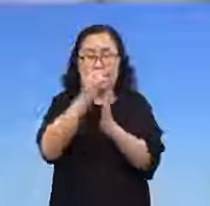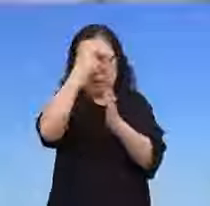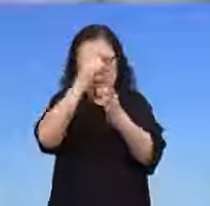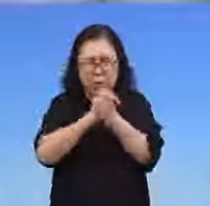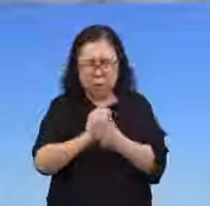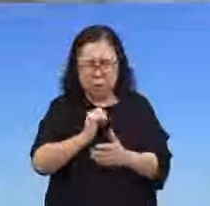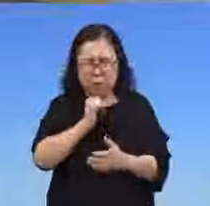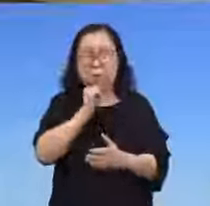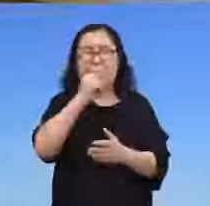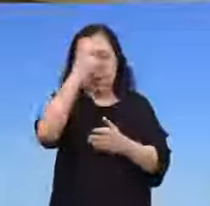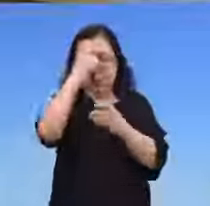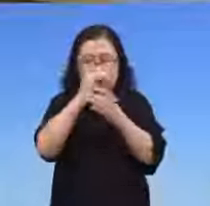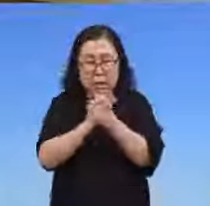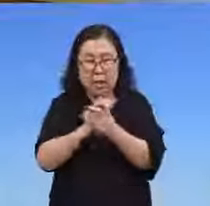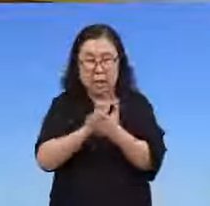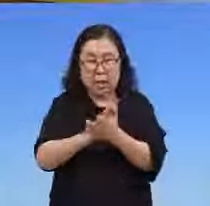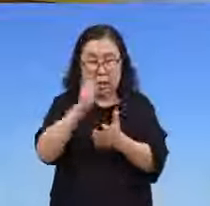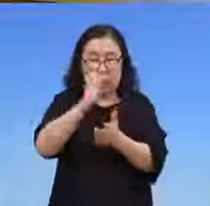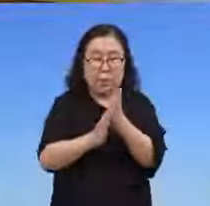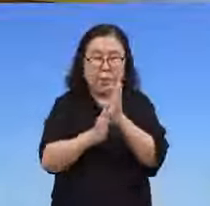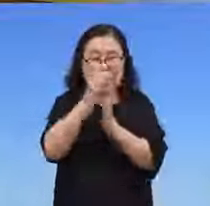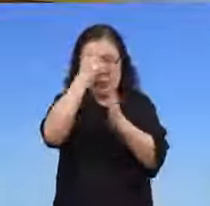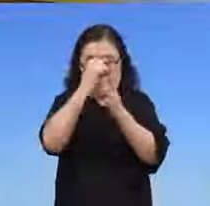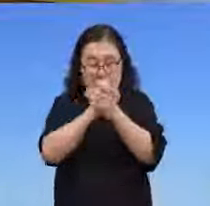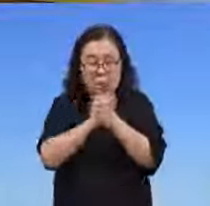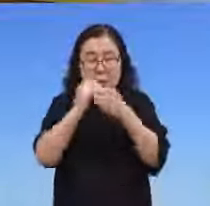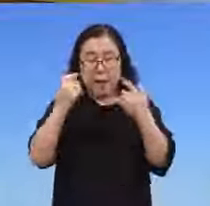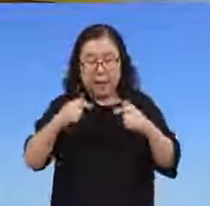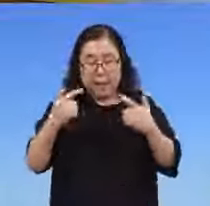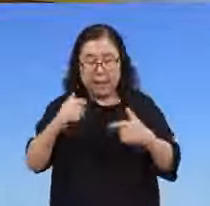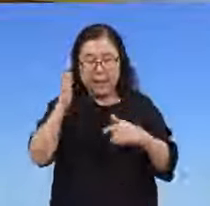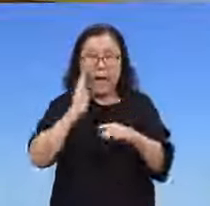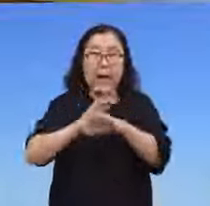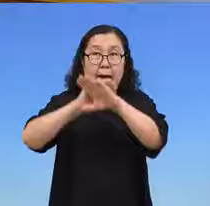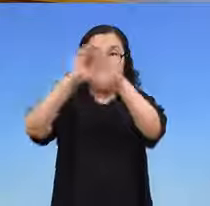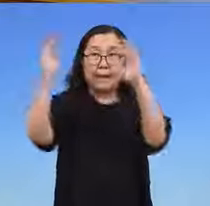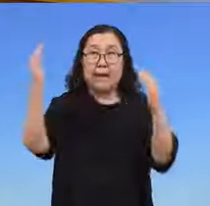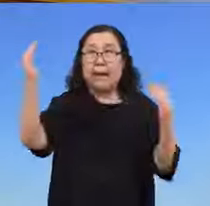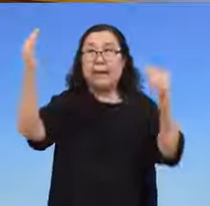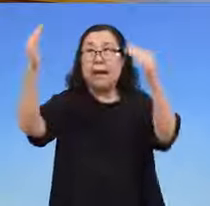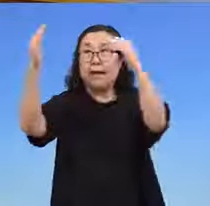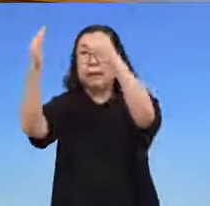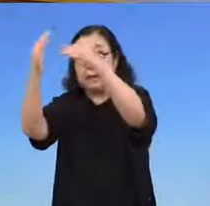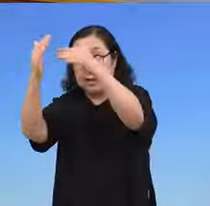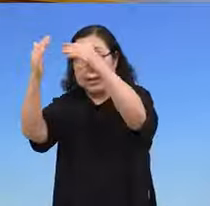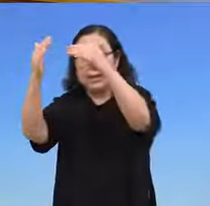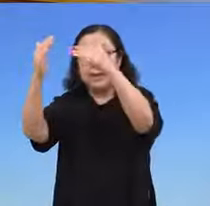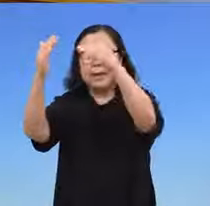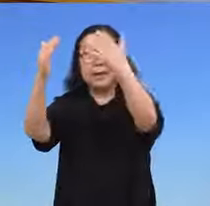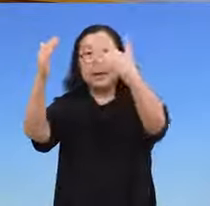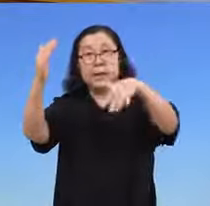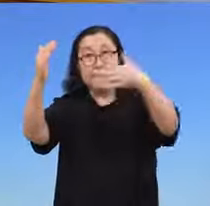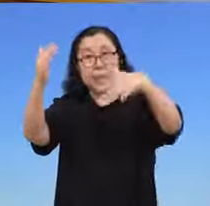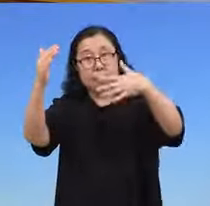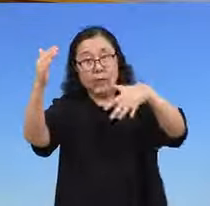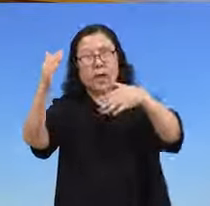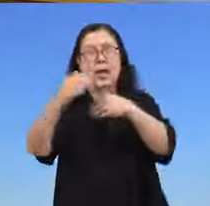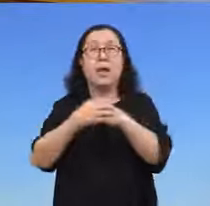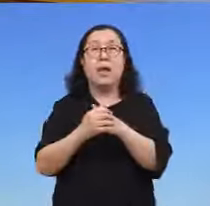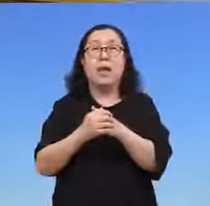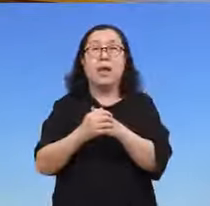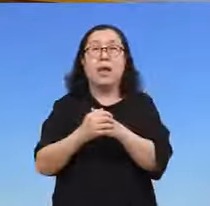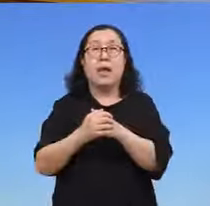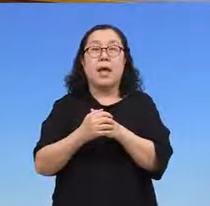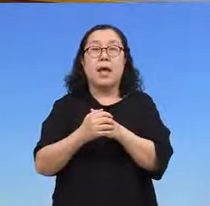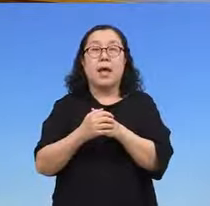들어보십시오. 뜨거움이 없는 기도는 항상 하늘에 닿기 전에 얼어버립니다. 뜨거움이 없는